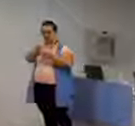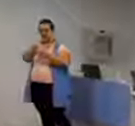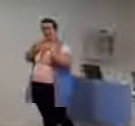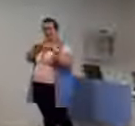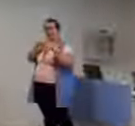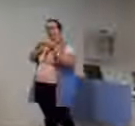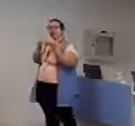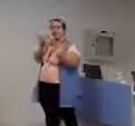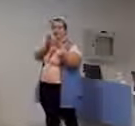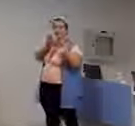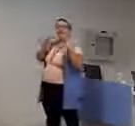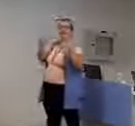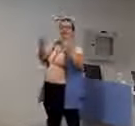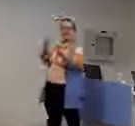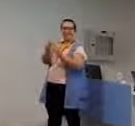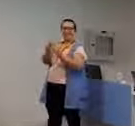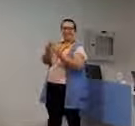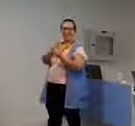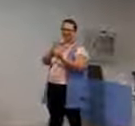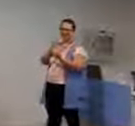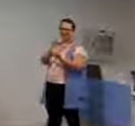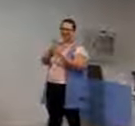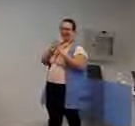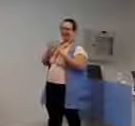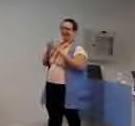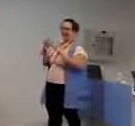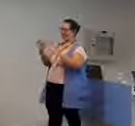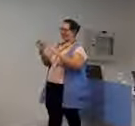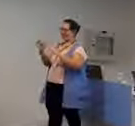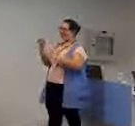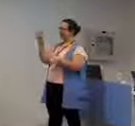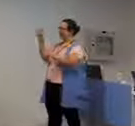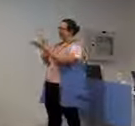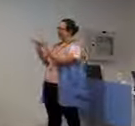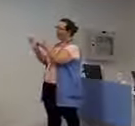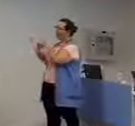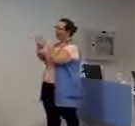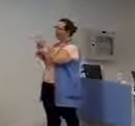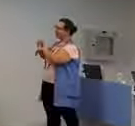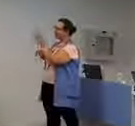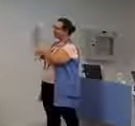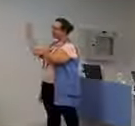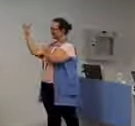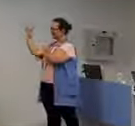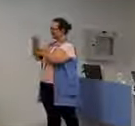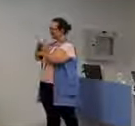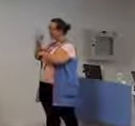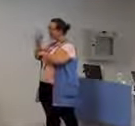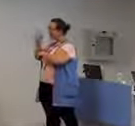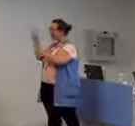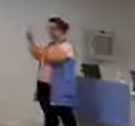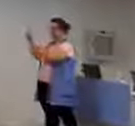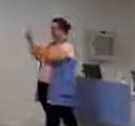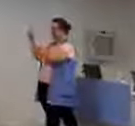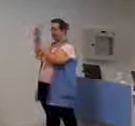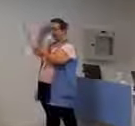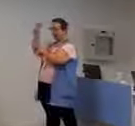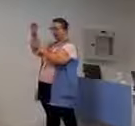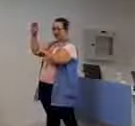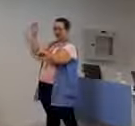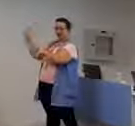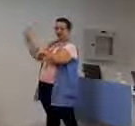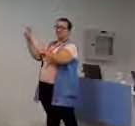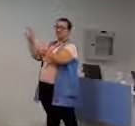tecnologias CAD, CAM e PDM, onde na França, como vocês viram, existem 5 principais sedes onde se desenvolvem